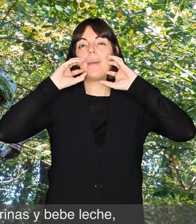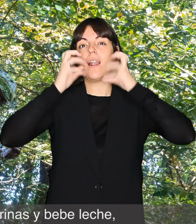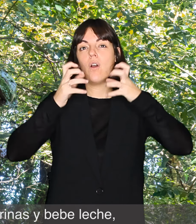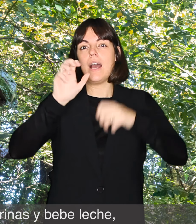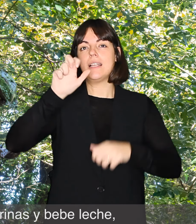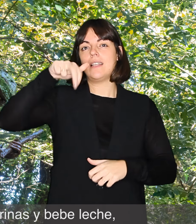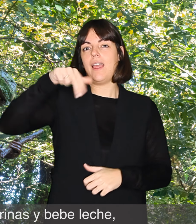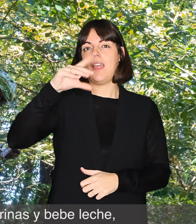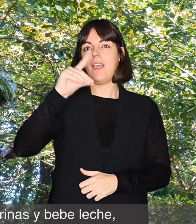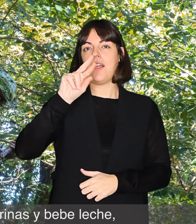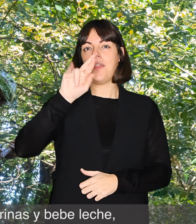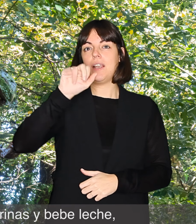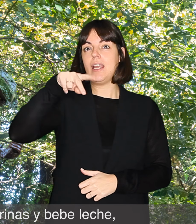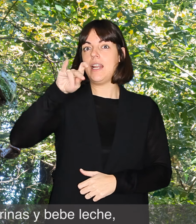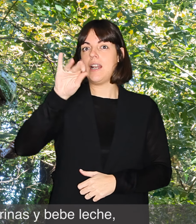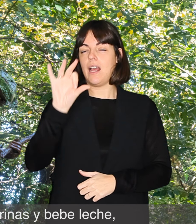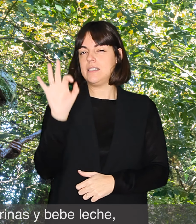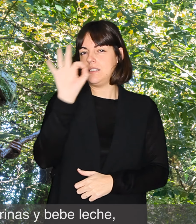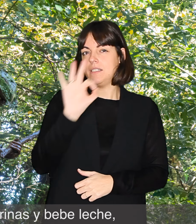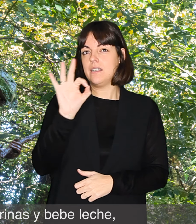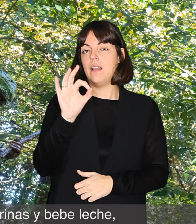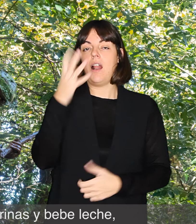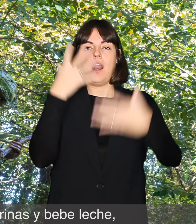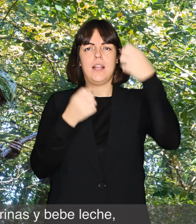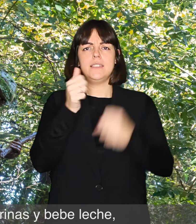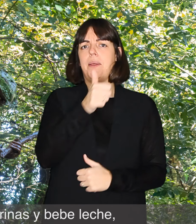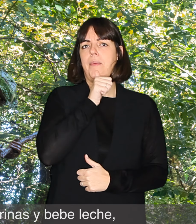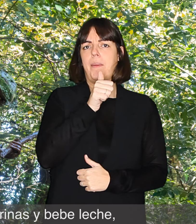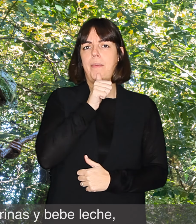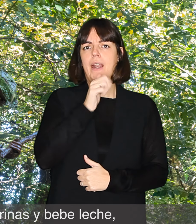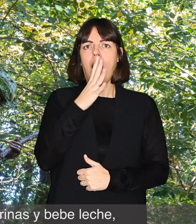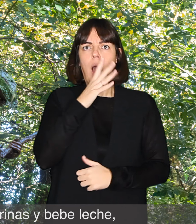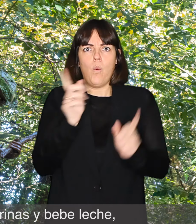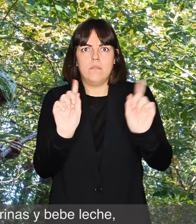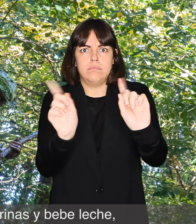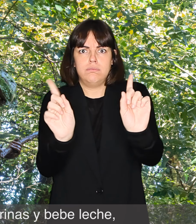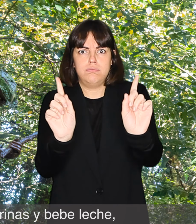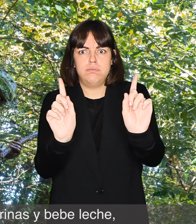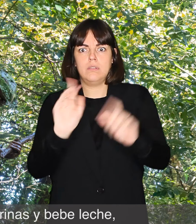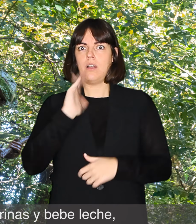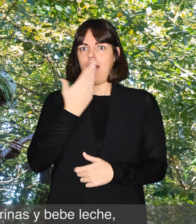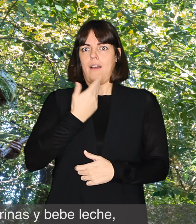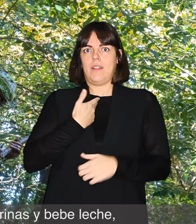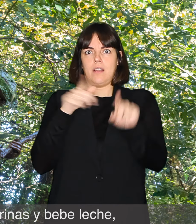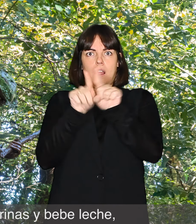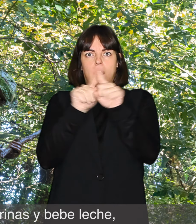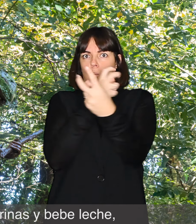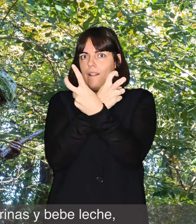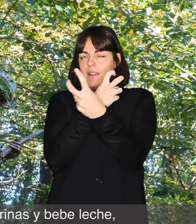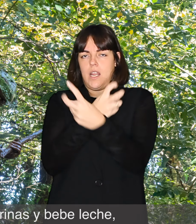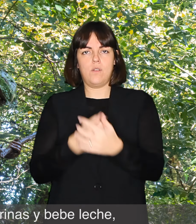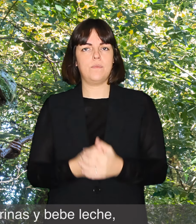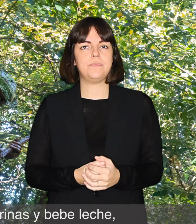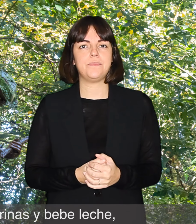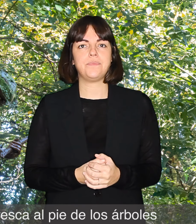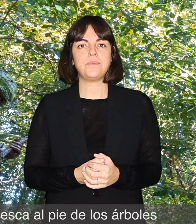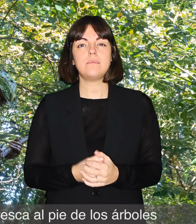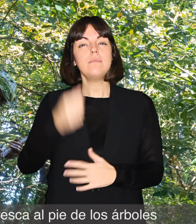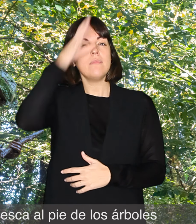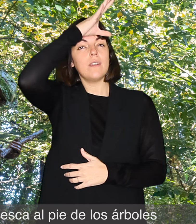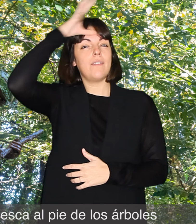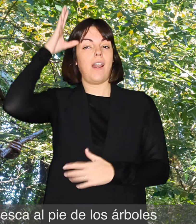y endrinas y bebe leche, pero no agua, que es veneno para él. En verano